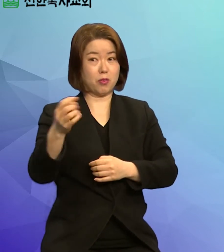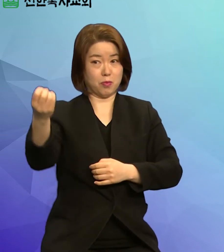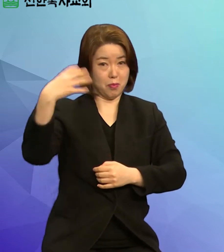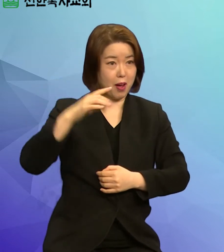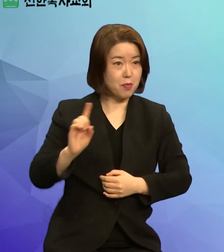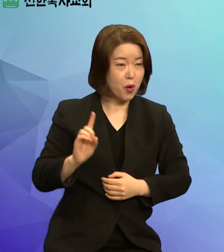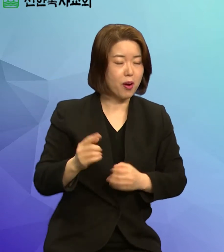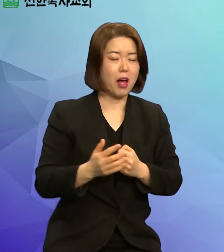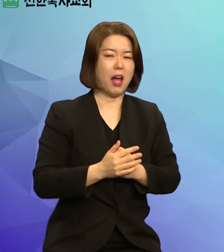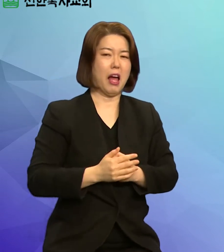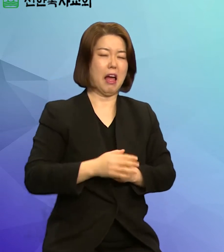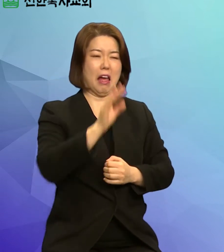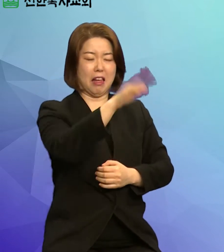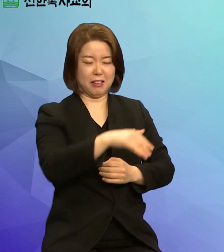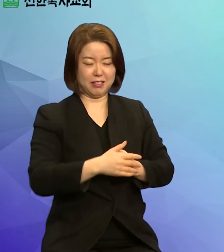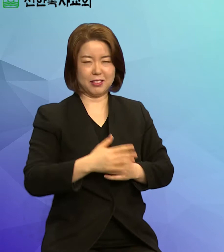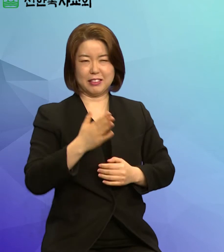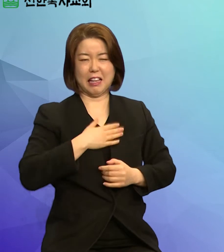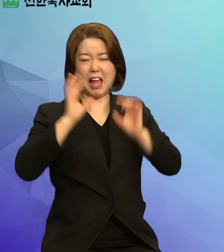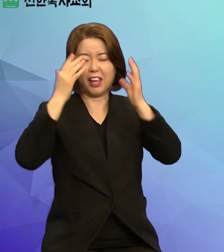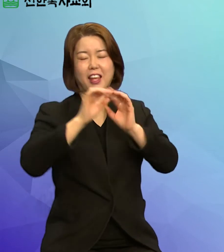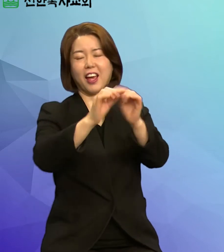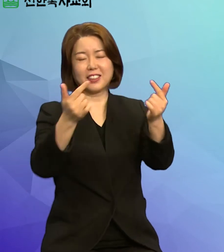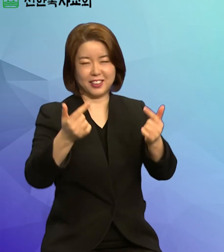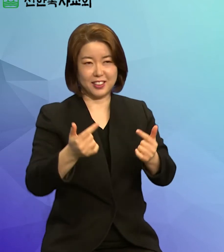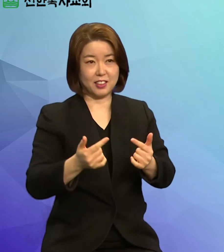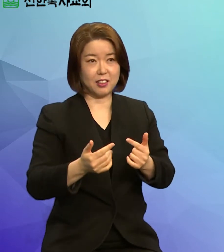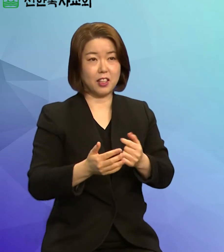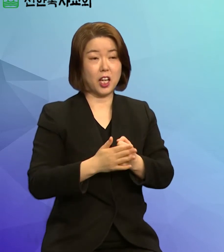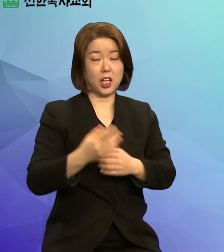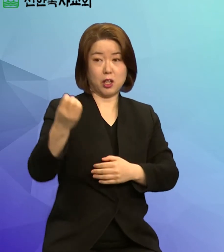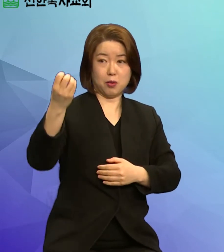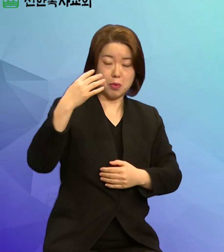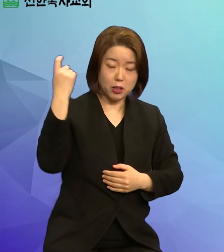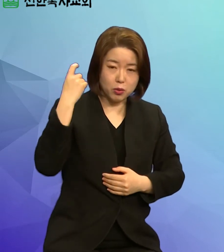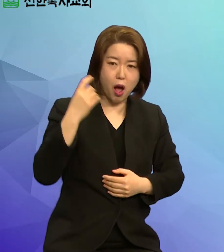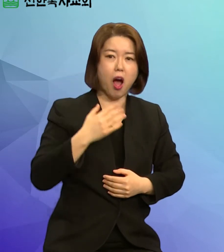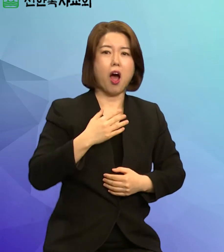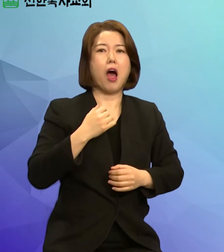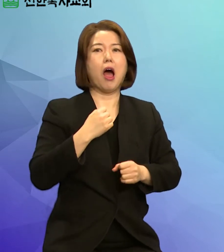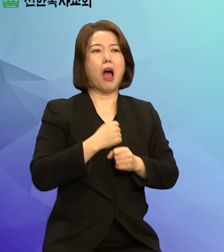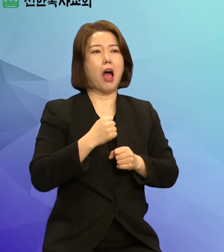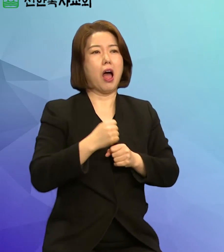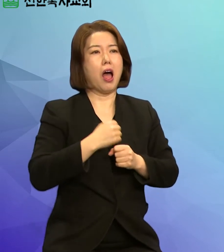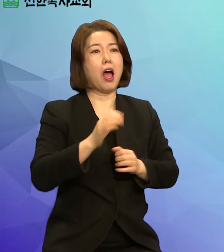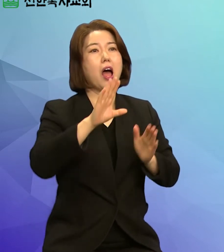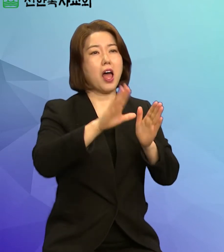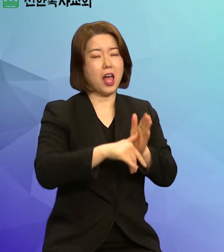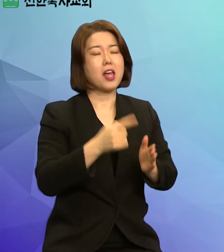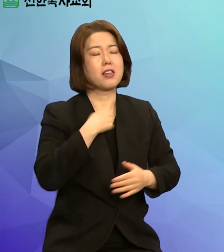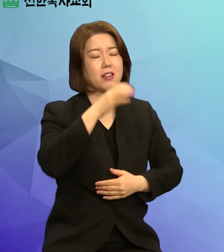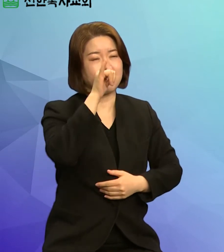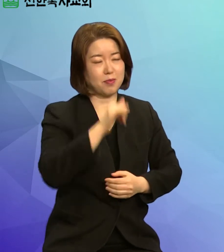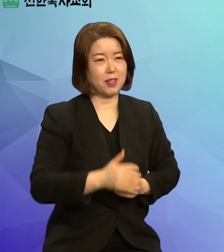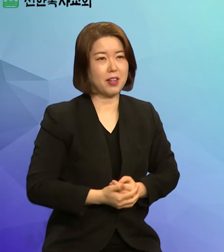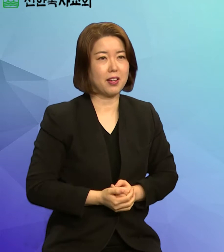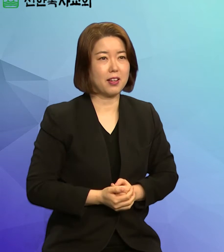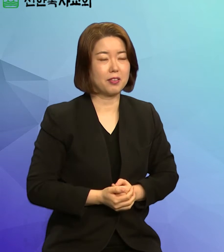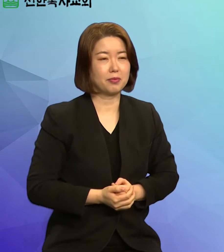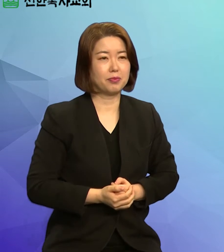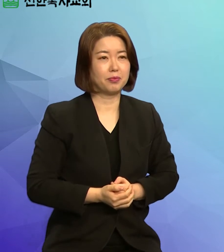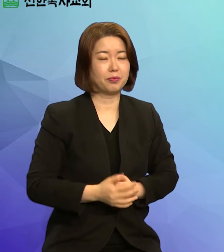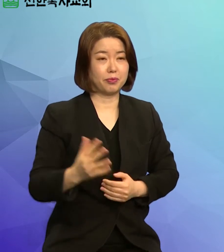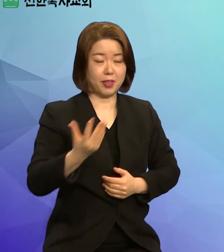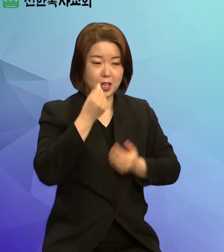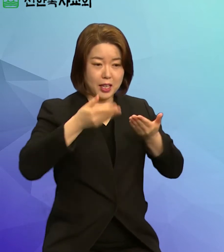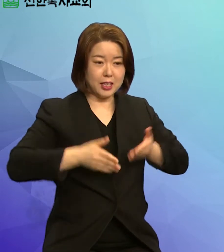대답하기를 제가 뭐 어린애인가요? 그런 말을 듣고 참 무안했던 적이 있습니다. 여러분,